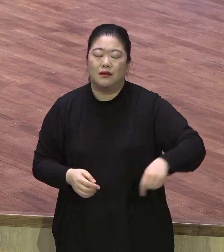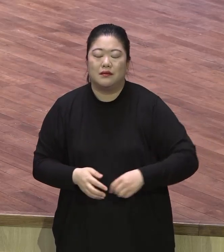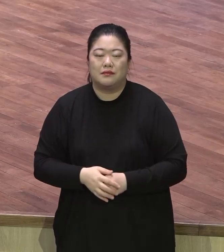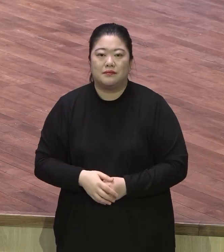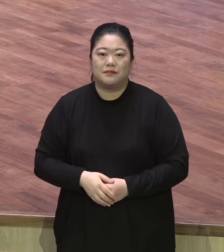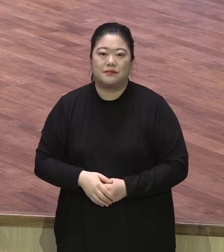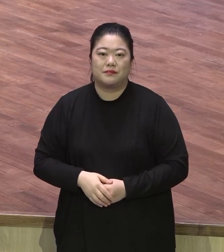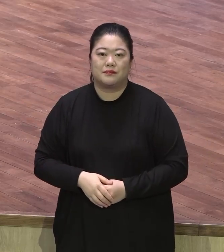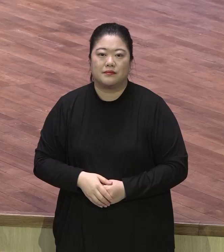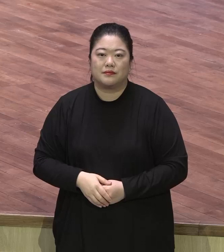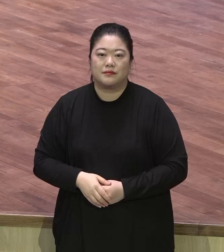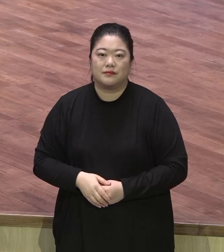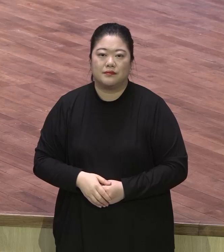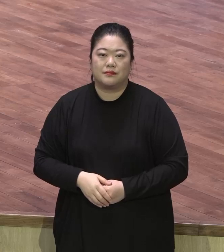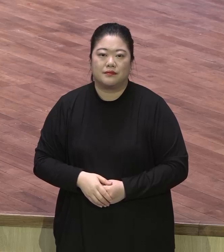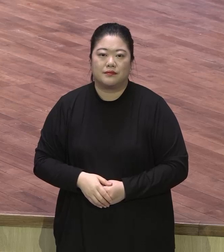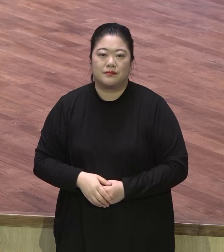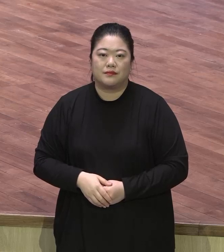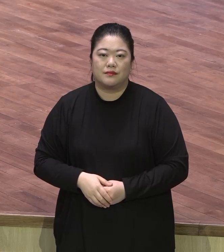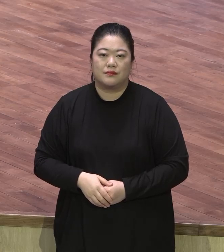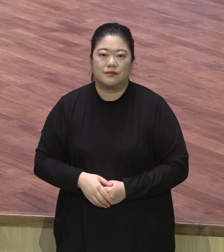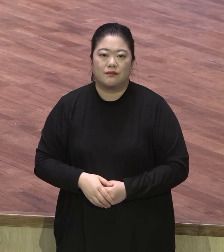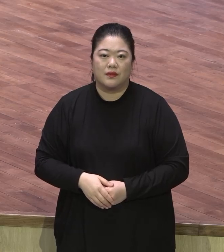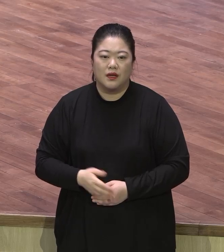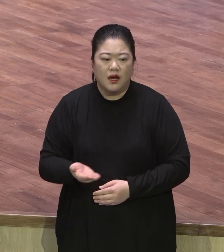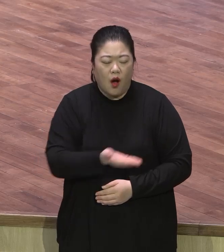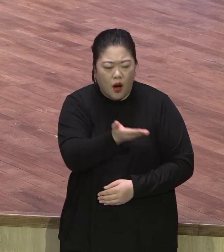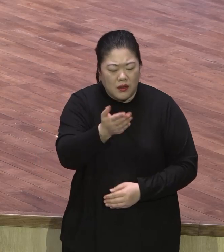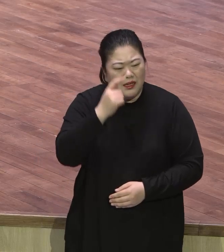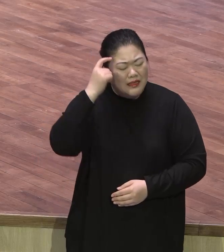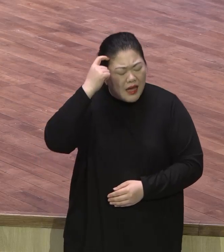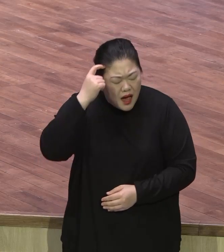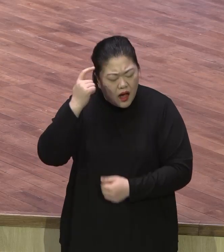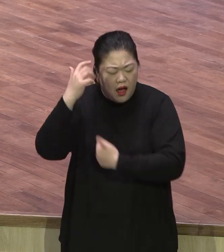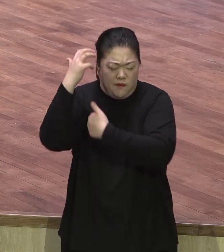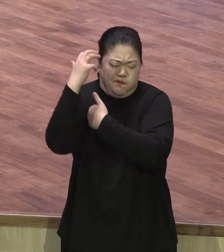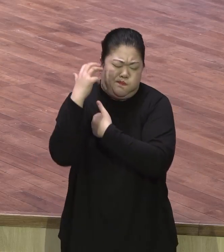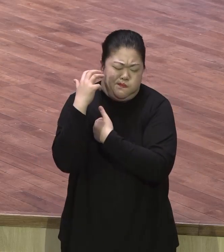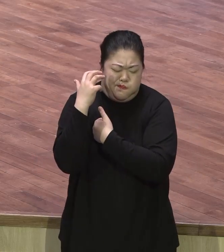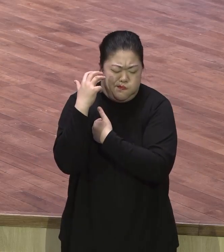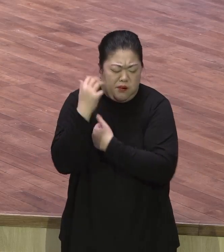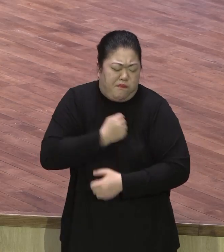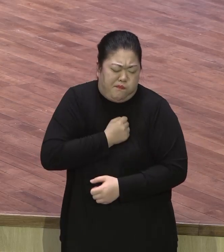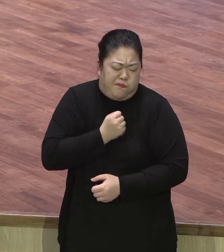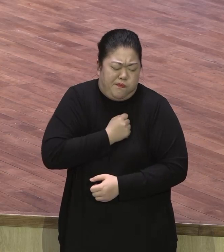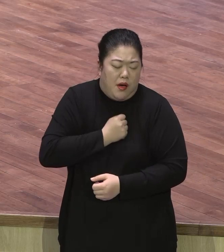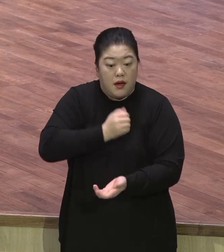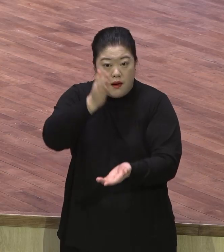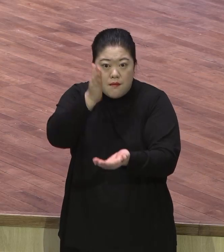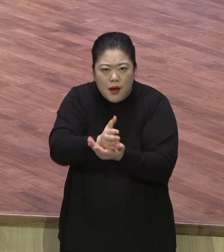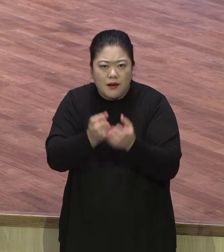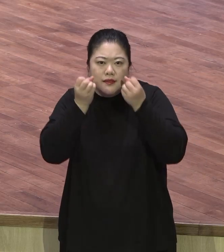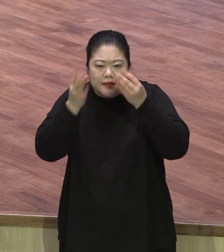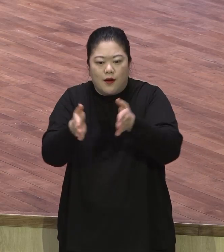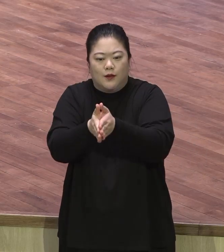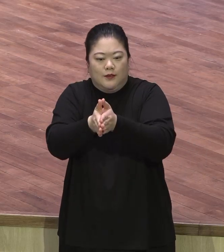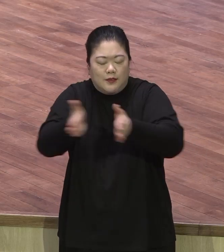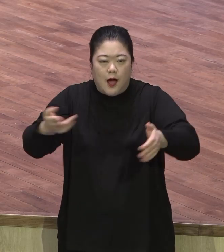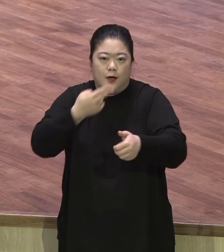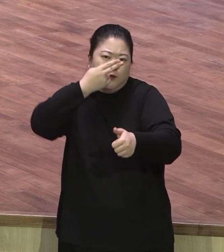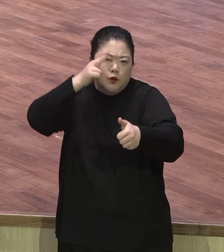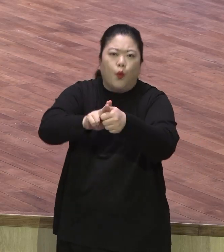이제는 이제는 보배의식을 가져라 노예의식 아니다 보배의식을 가지고 새로운 삶을 도전해봐라 새로운